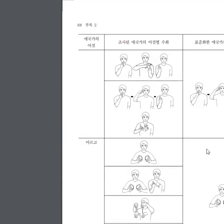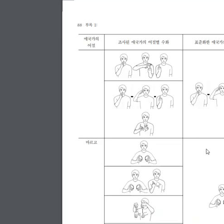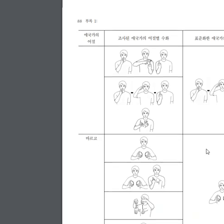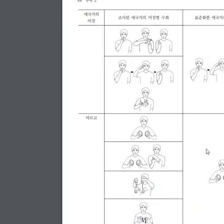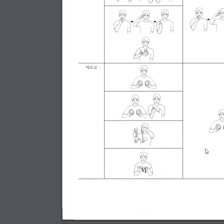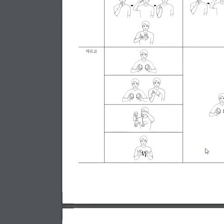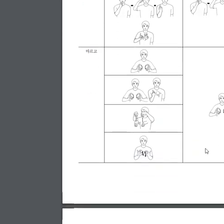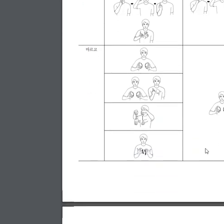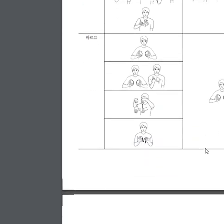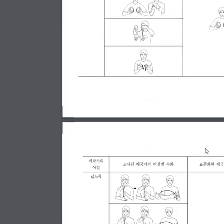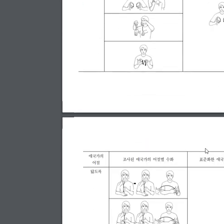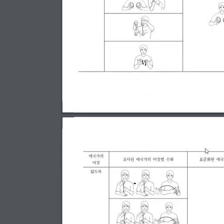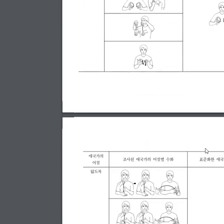설명 안 하시잖아요.